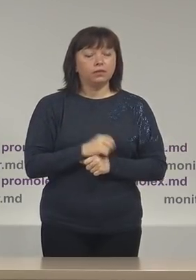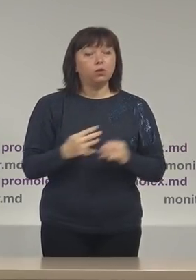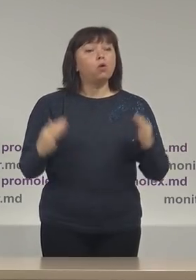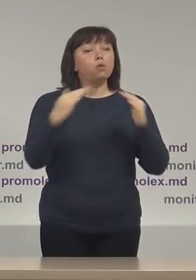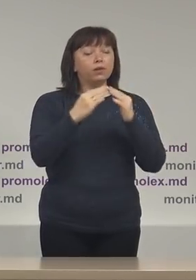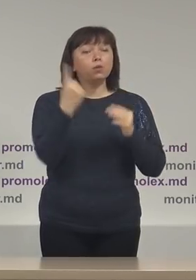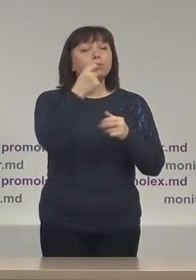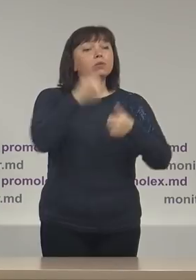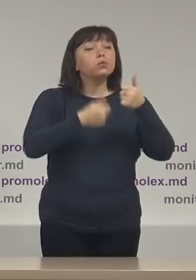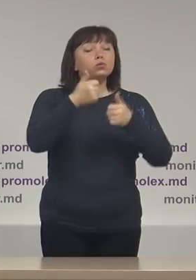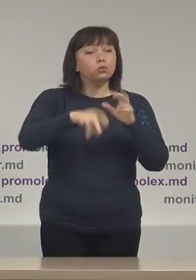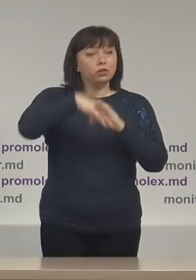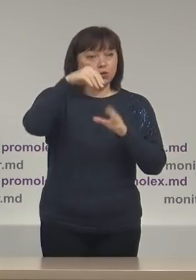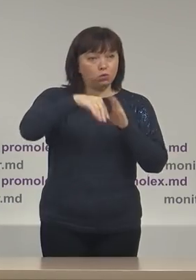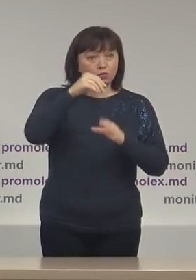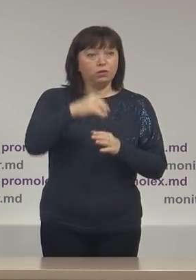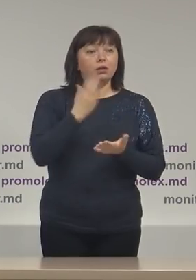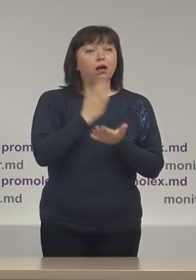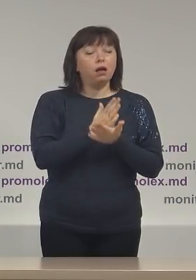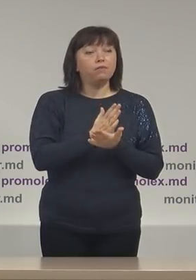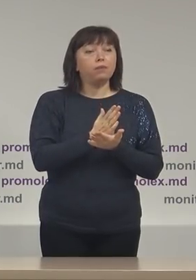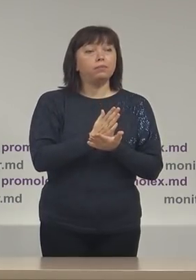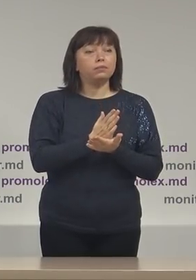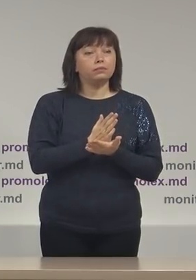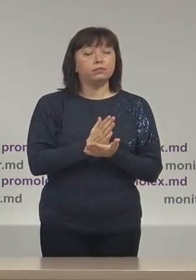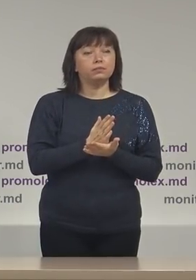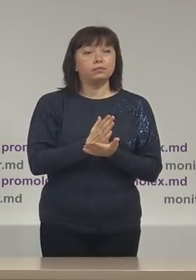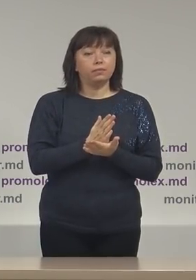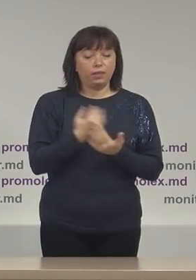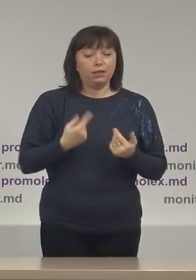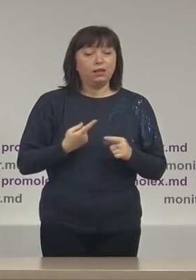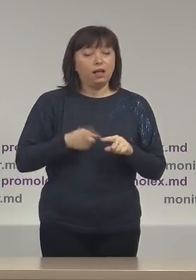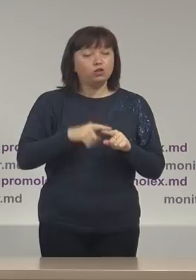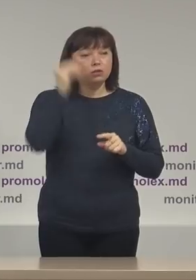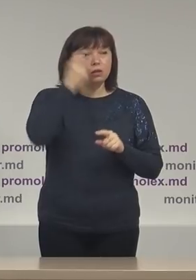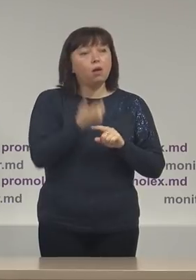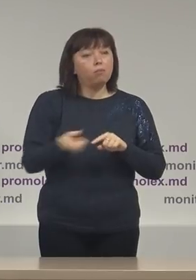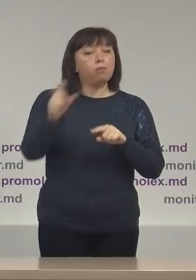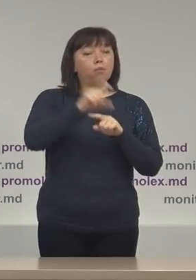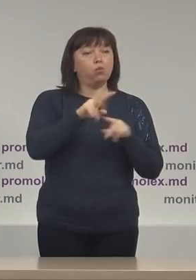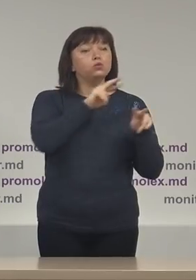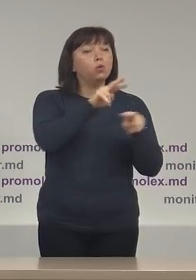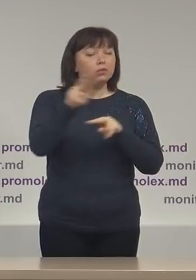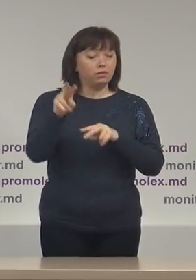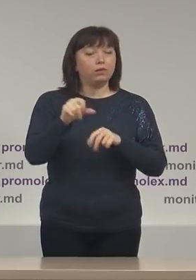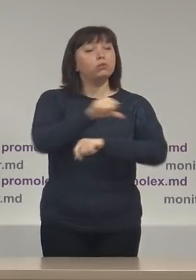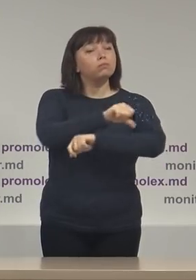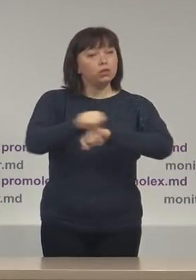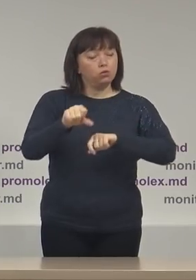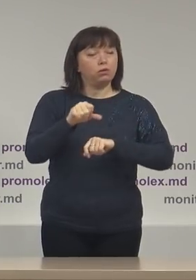Comparativ cu primul tur de scrutin, avem în acest sens mai mulți observatori peste